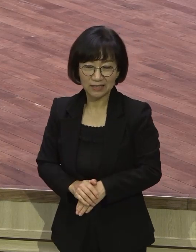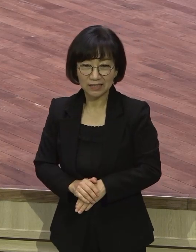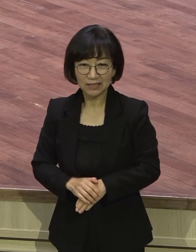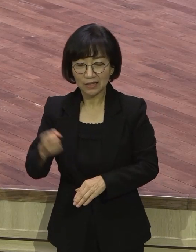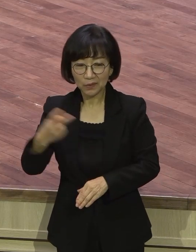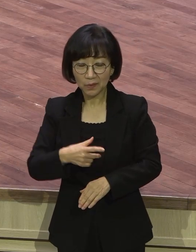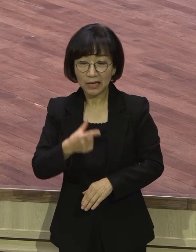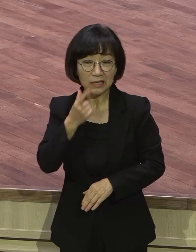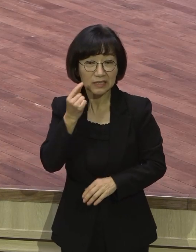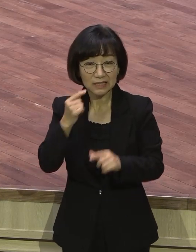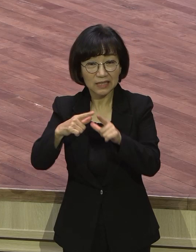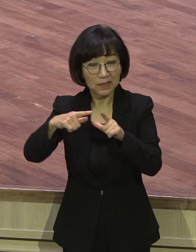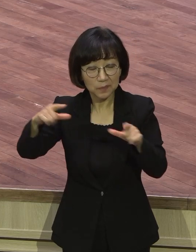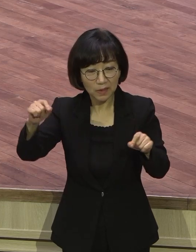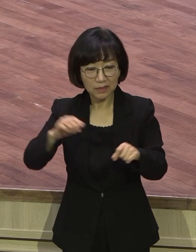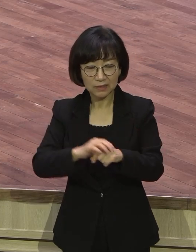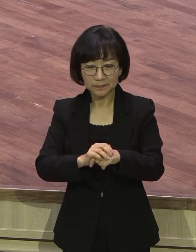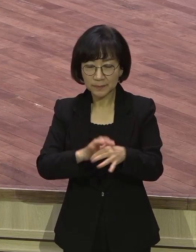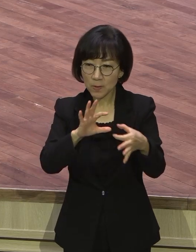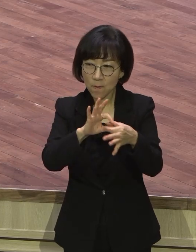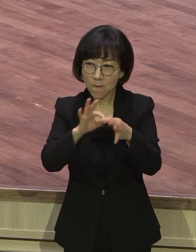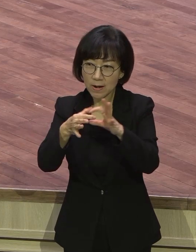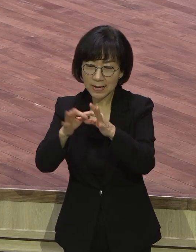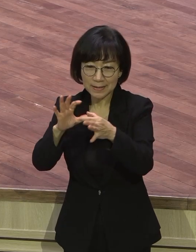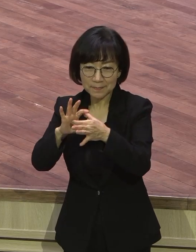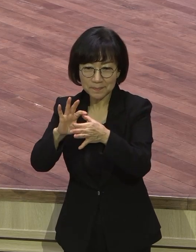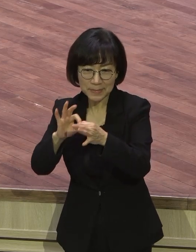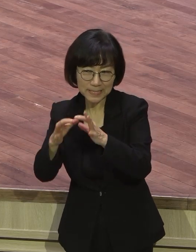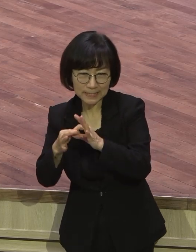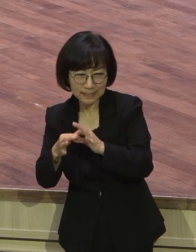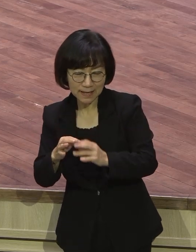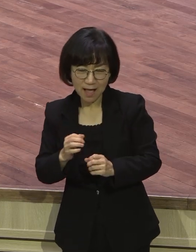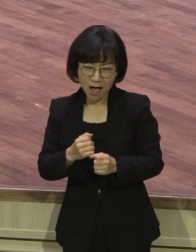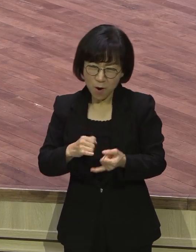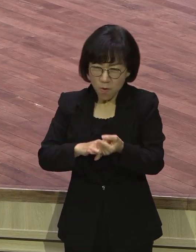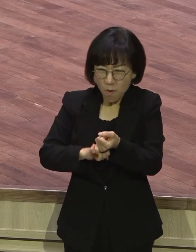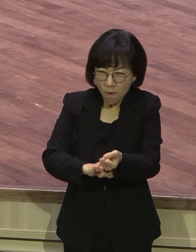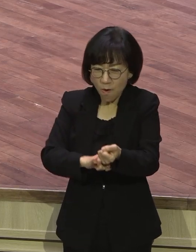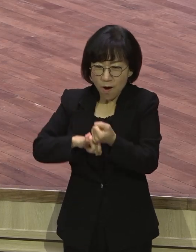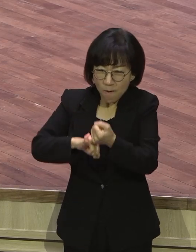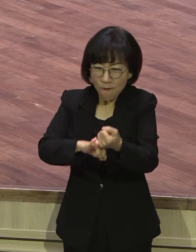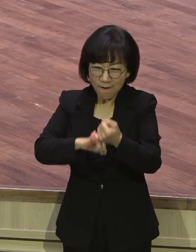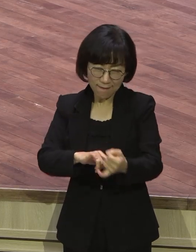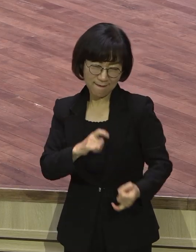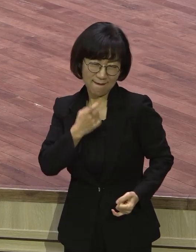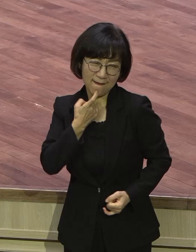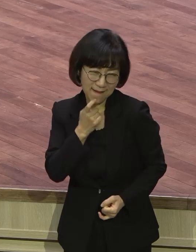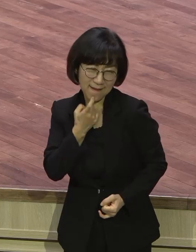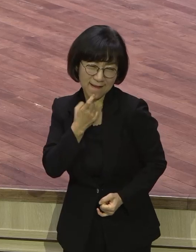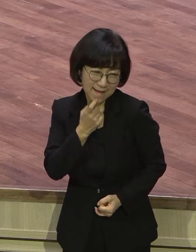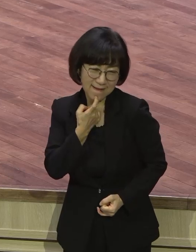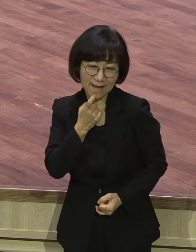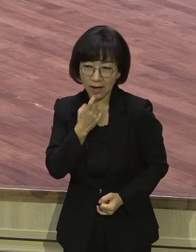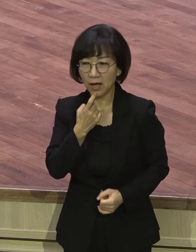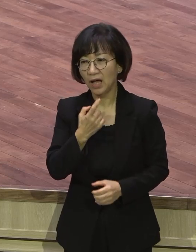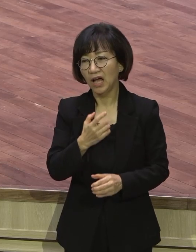있는 도쿄올림픽 이걸 어떻게 해서 개최해 보려고 여러 가지 무리수를 그렇게 지금 두고 있습니다.